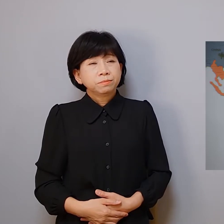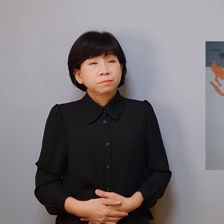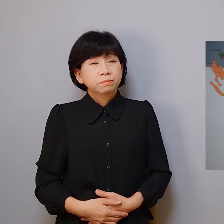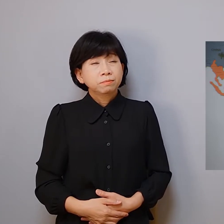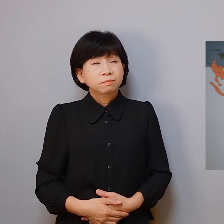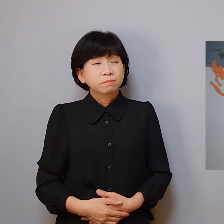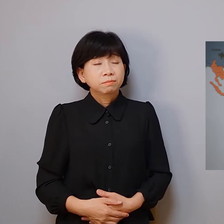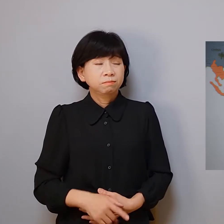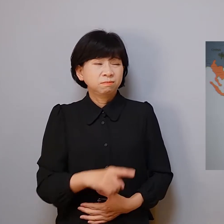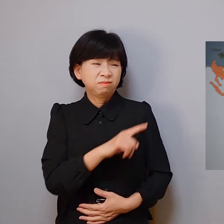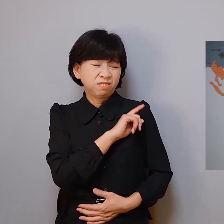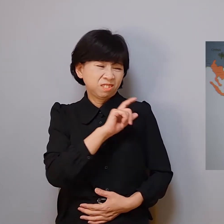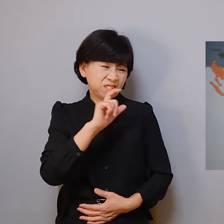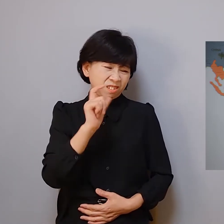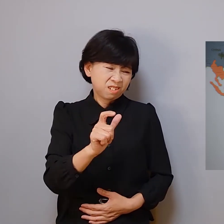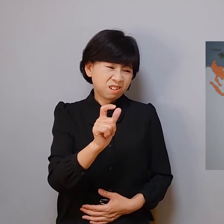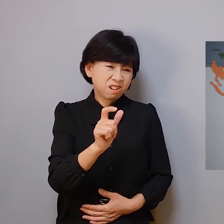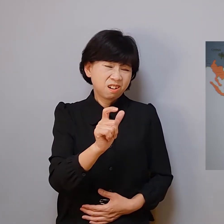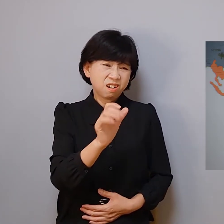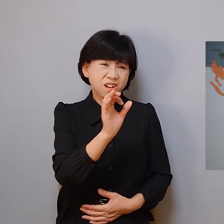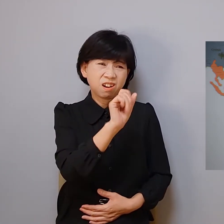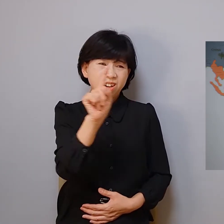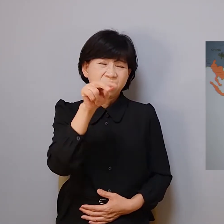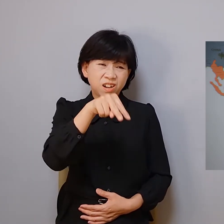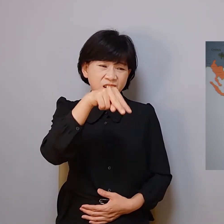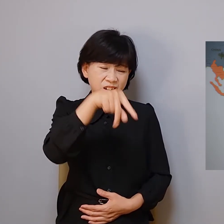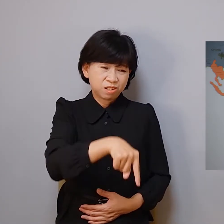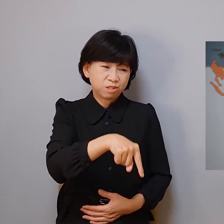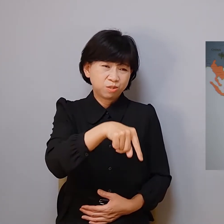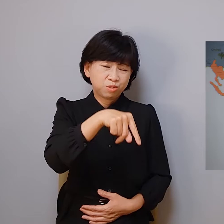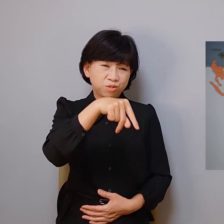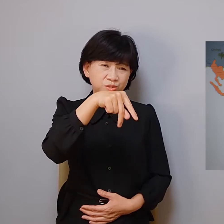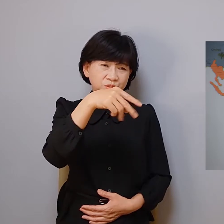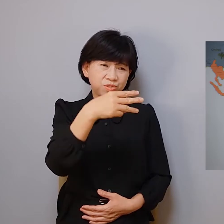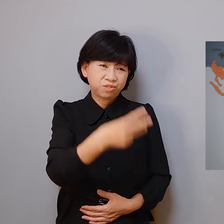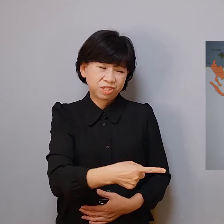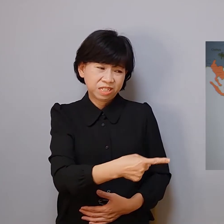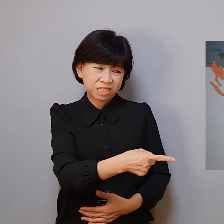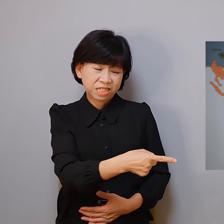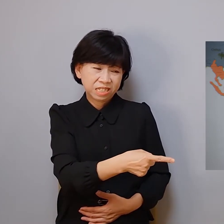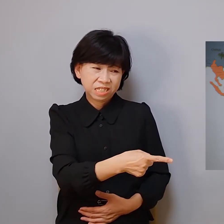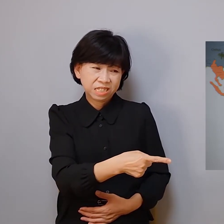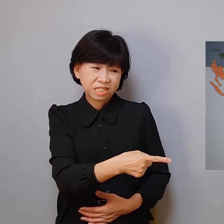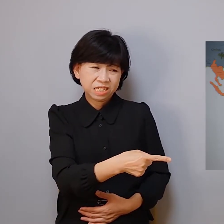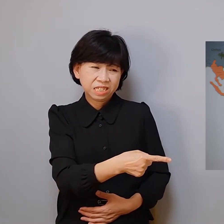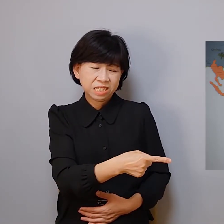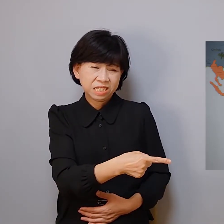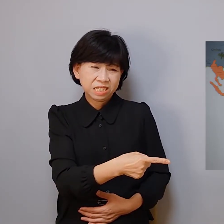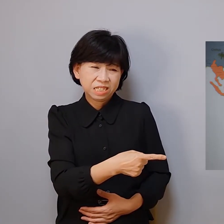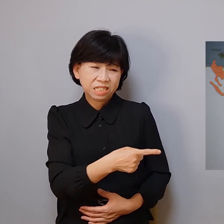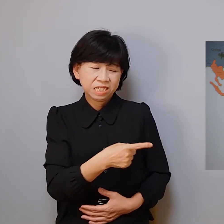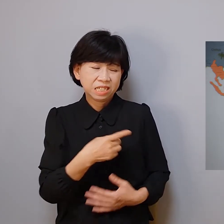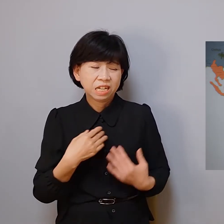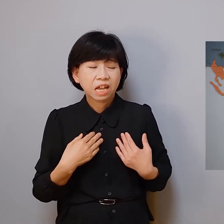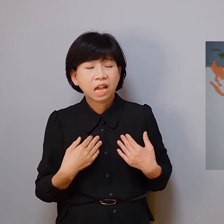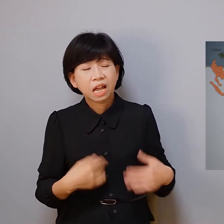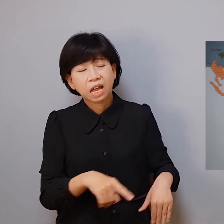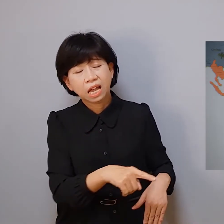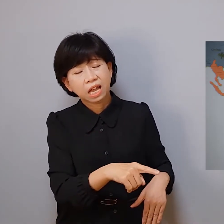시대적으로 최강자 아수르가요 이제 서서히 가라앉고 있습니다. 그리고 바벨론이 뜨고 있는